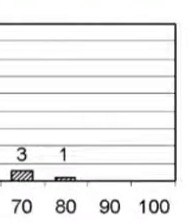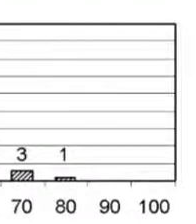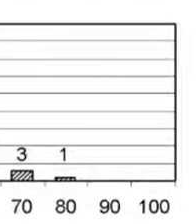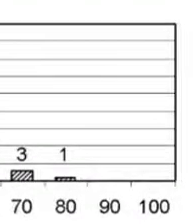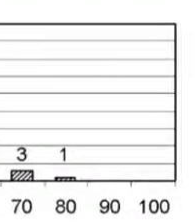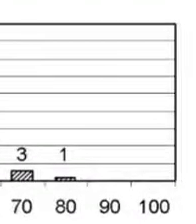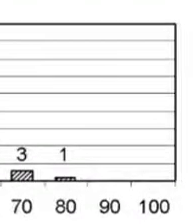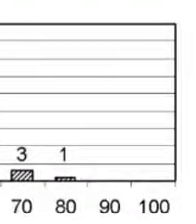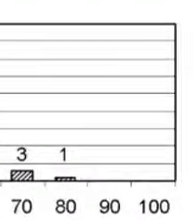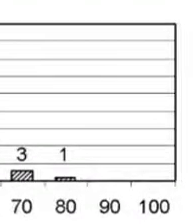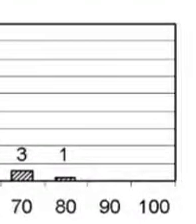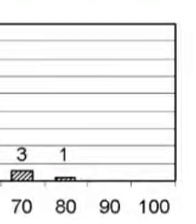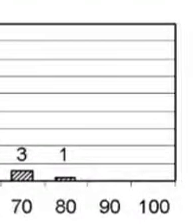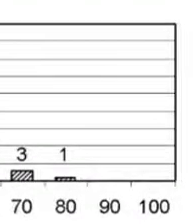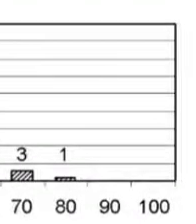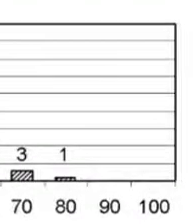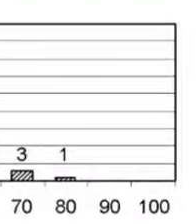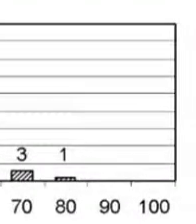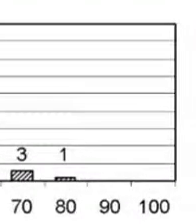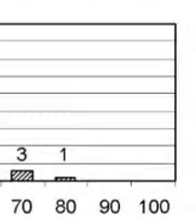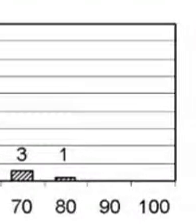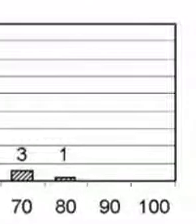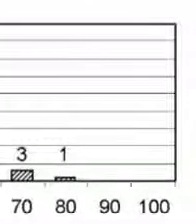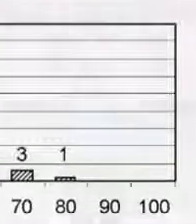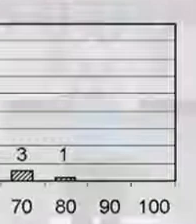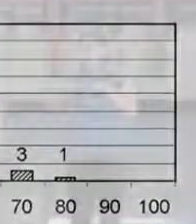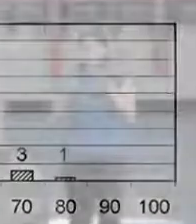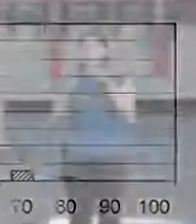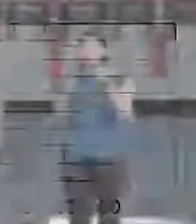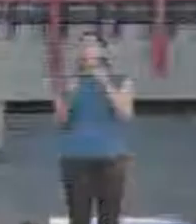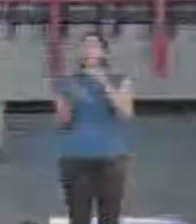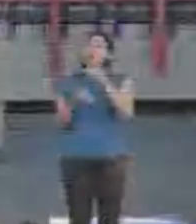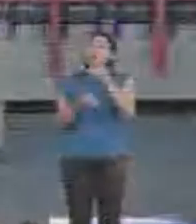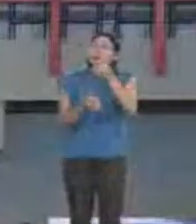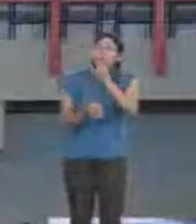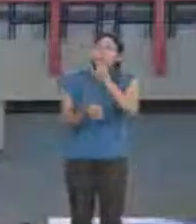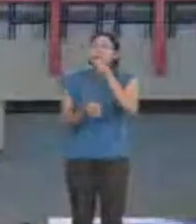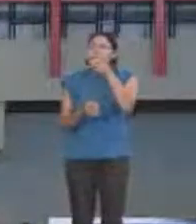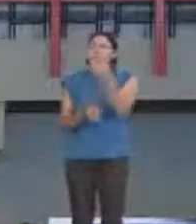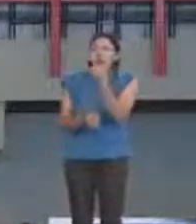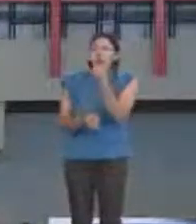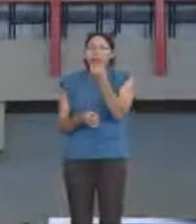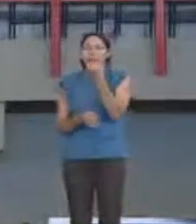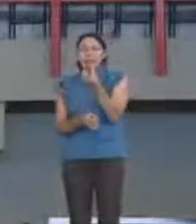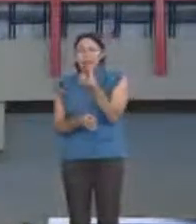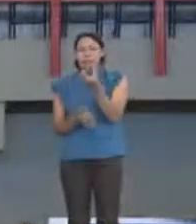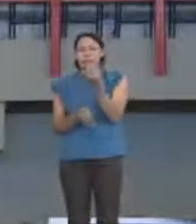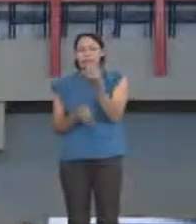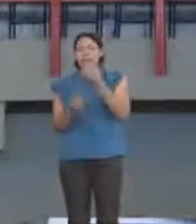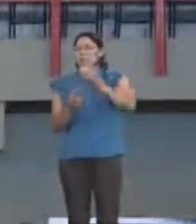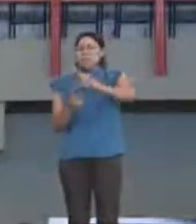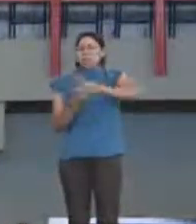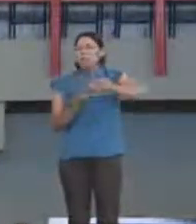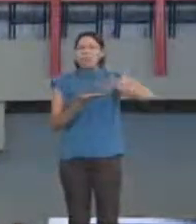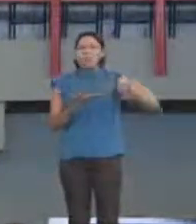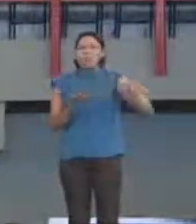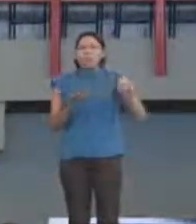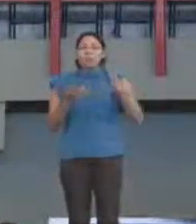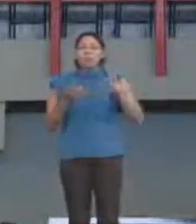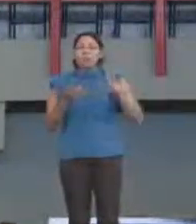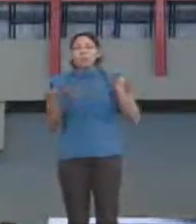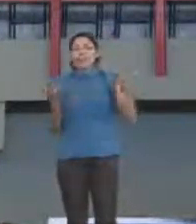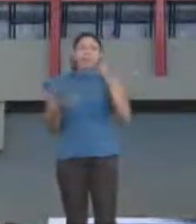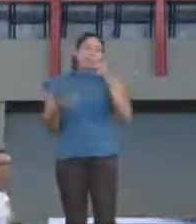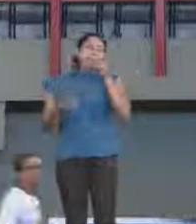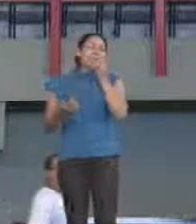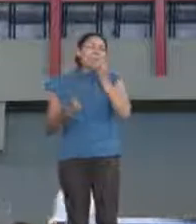15 veículos, 30 veículos, 40, 6, 3 e 1 veículos. Eu posso afirmar que não era mais a porcentagem, porque